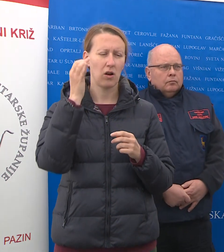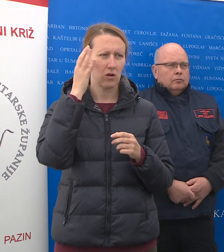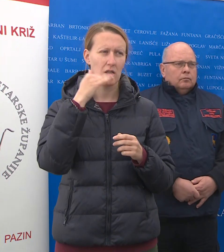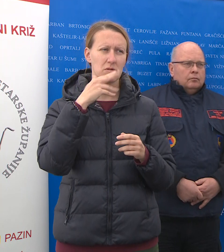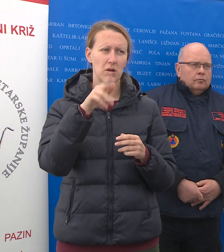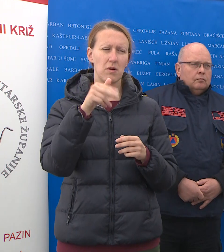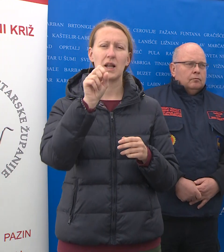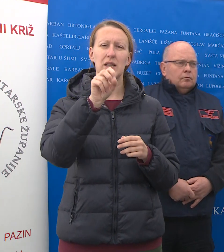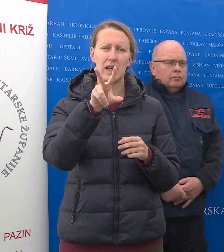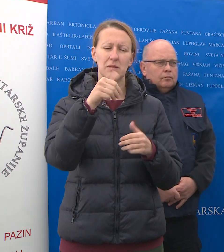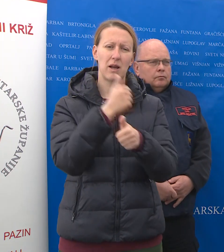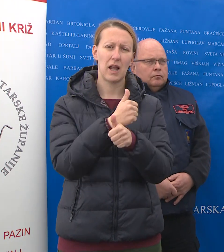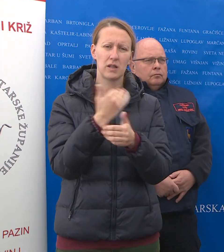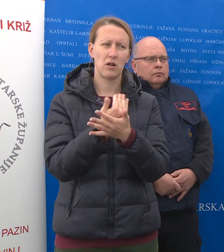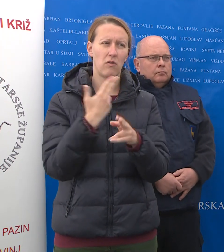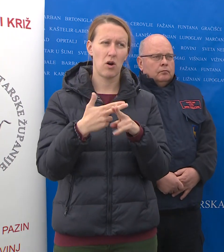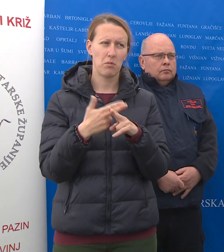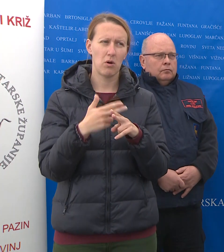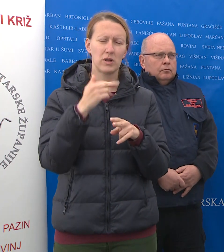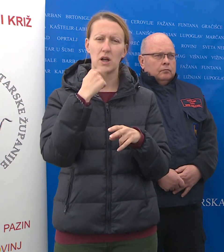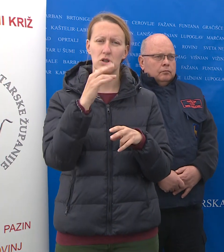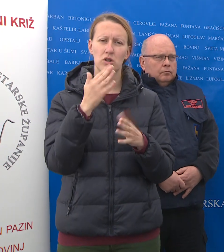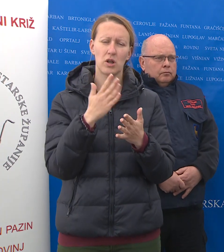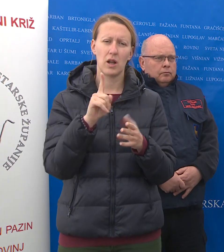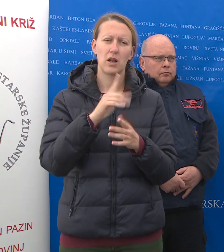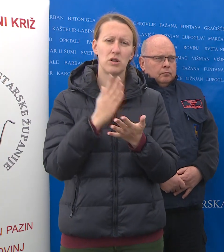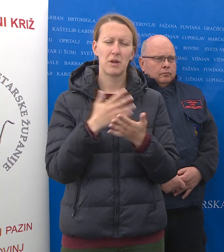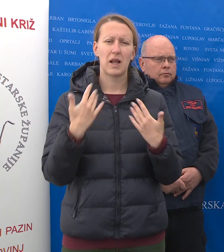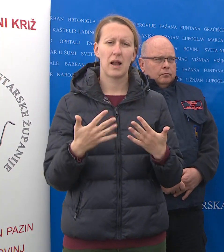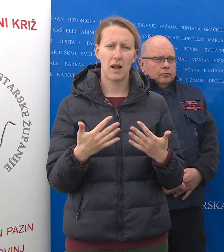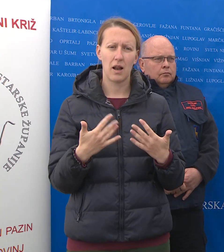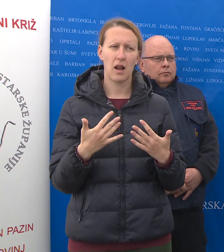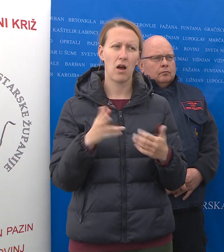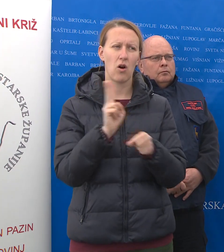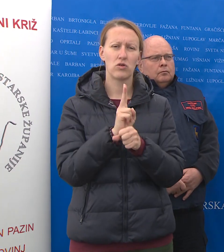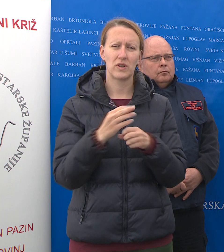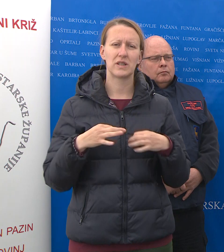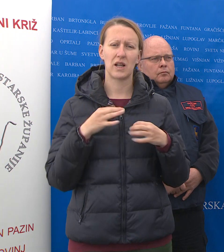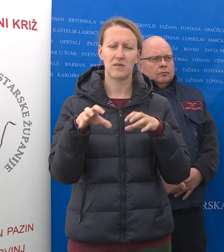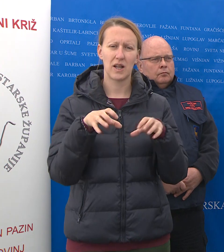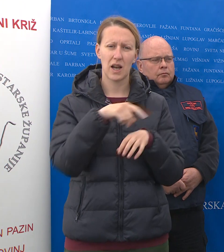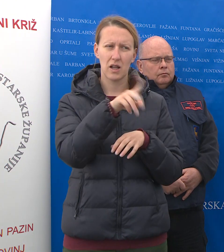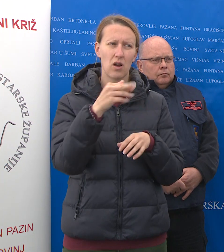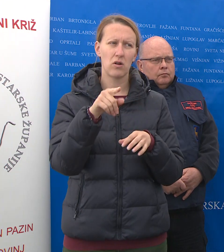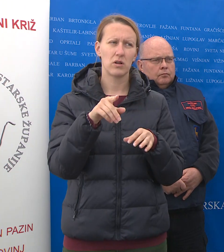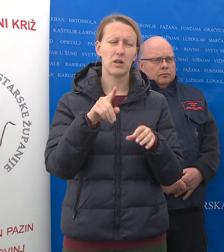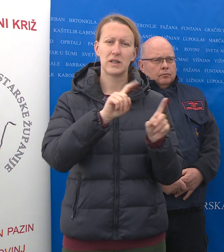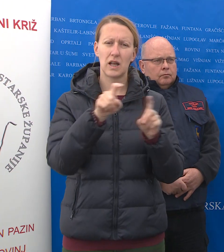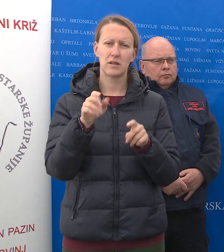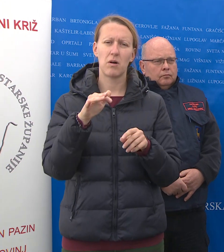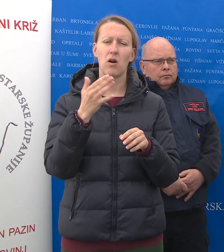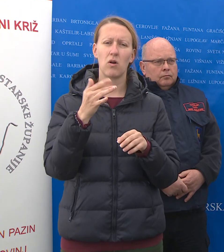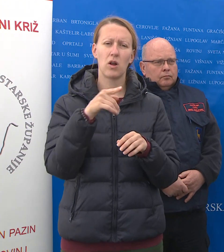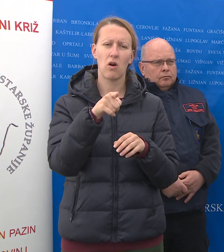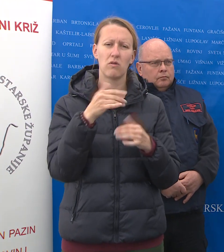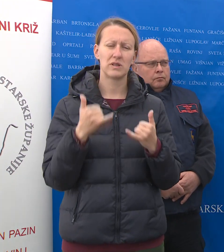dana kad smo imali 13 pa 11 novo oboljelih, ste rekli da neće biti lako očuvati zdravstvene djelatnike od potencijalne zaraze. Pa evo,